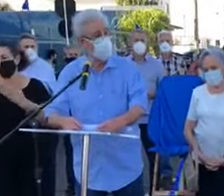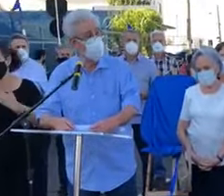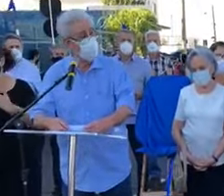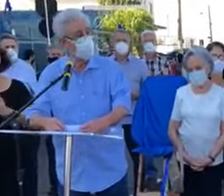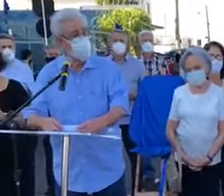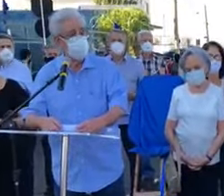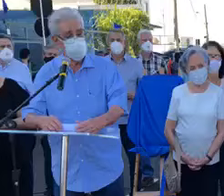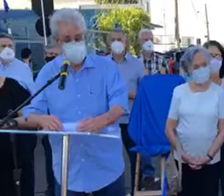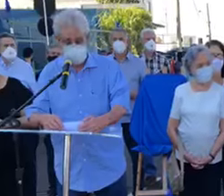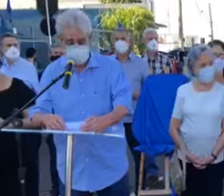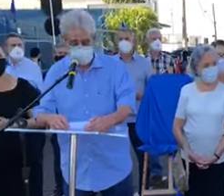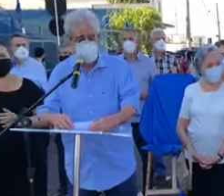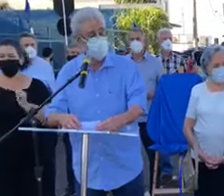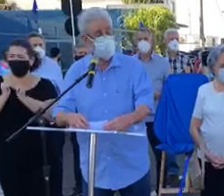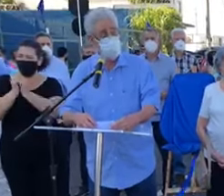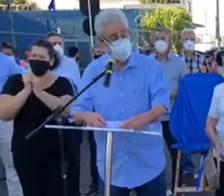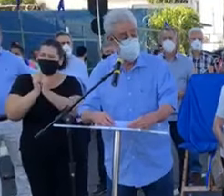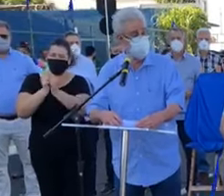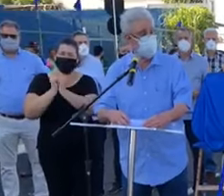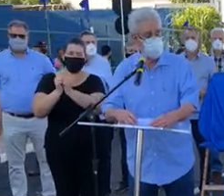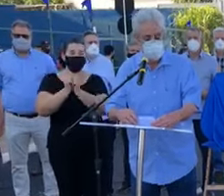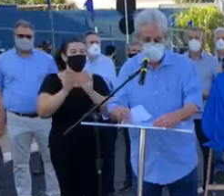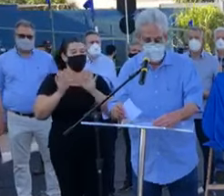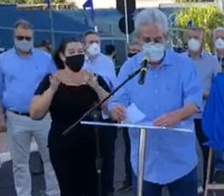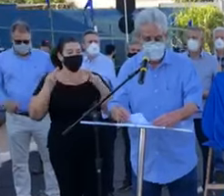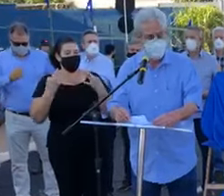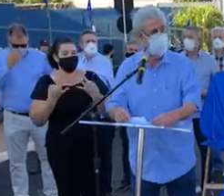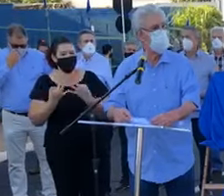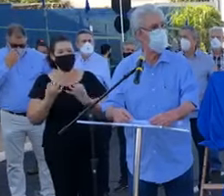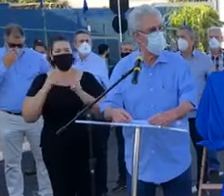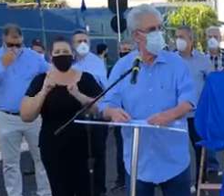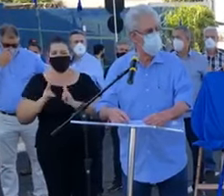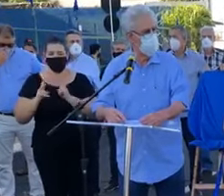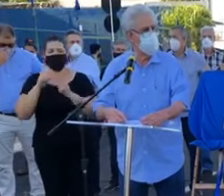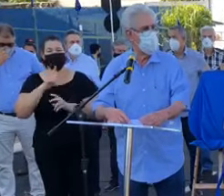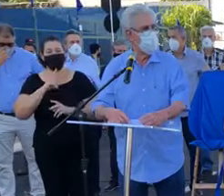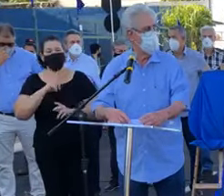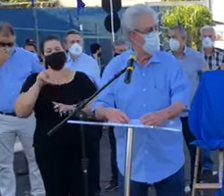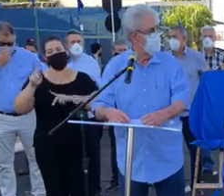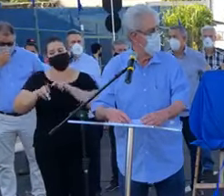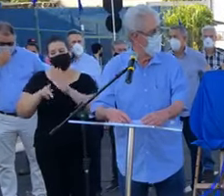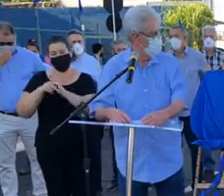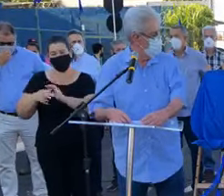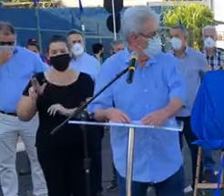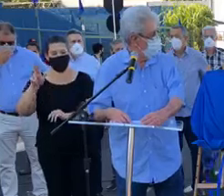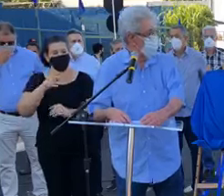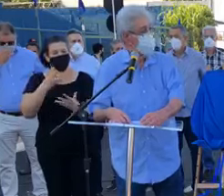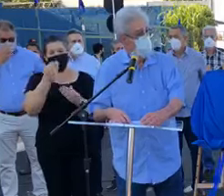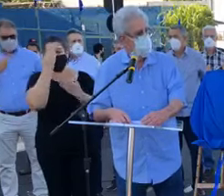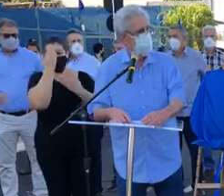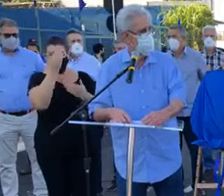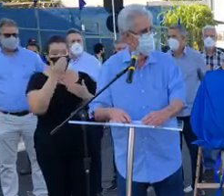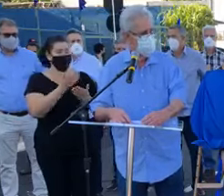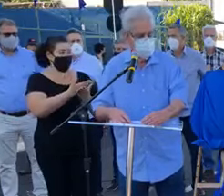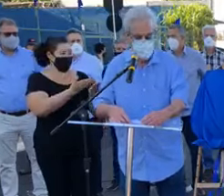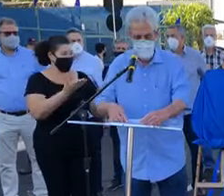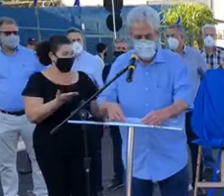Agradecer pela presença, pela parceria que só a família de vocês sempre tiveram com o povo de Uberlândia. Muito obrigado a